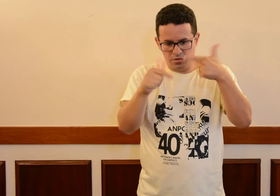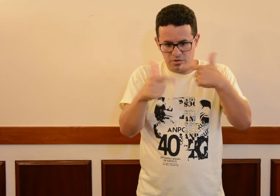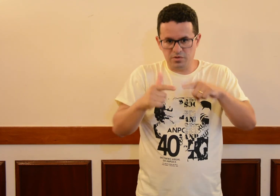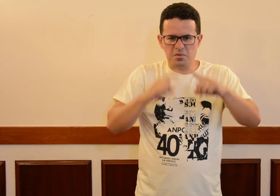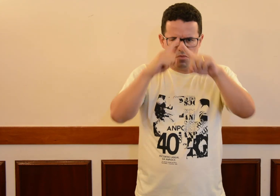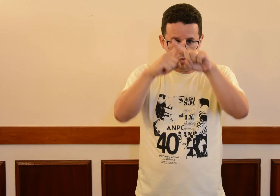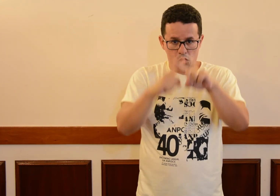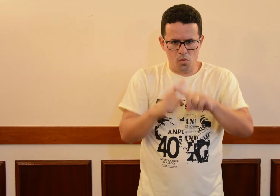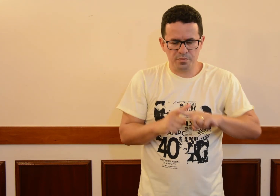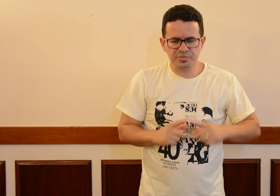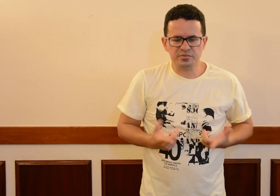sujeito